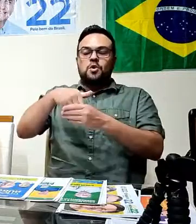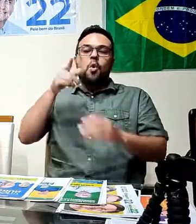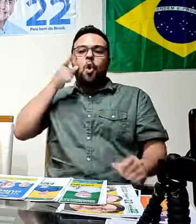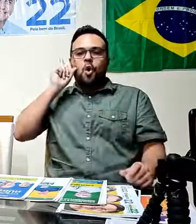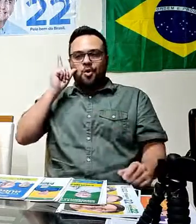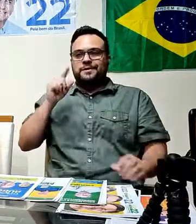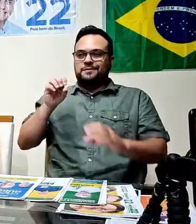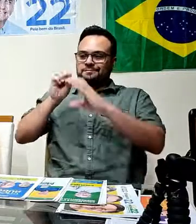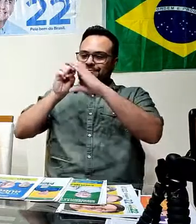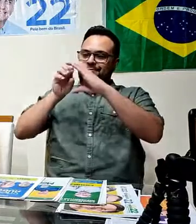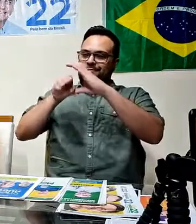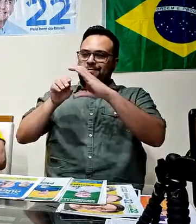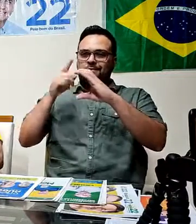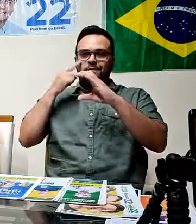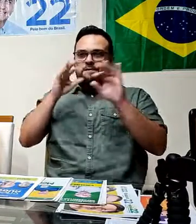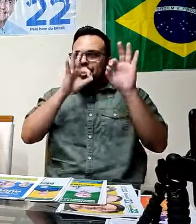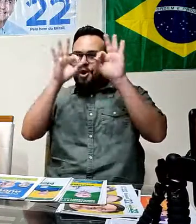né?